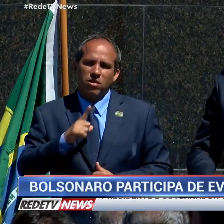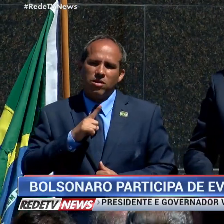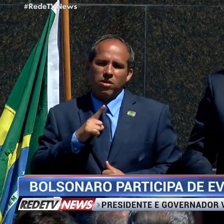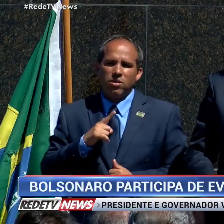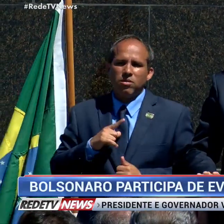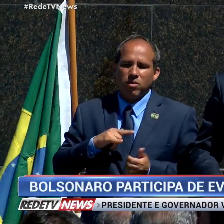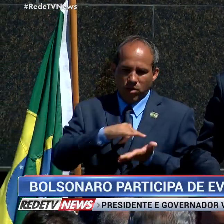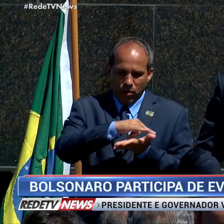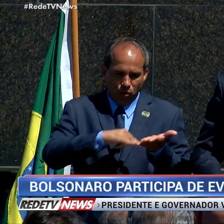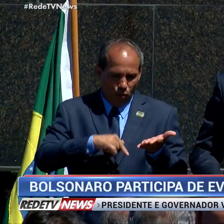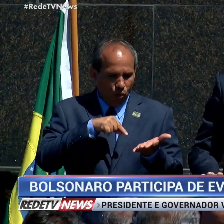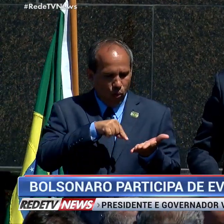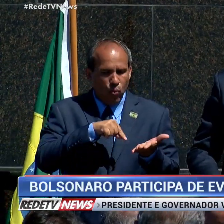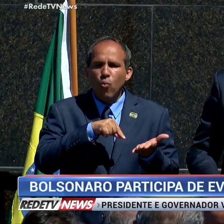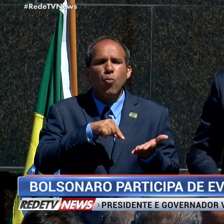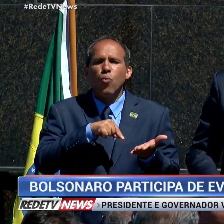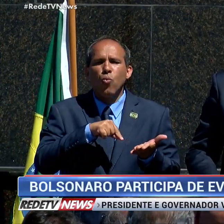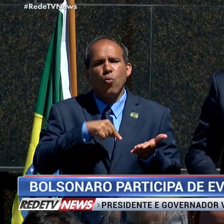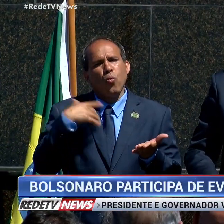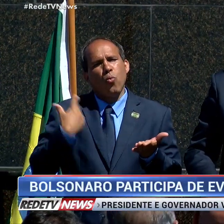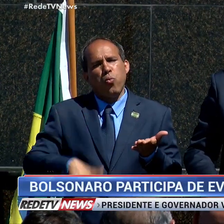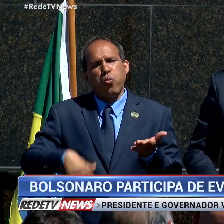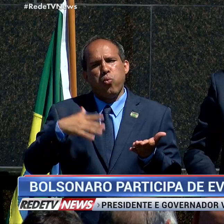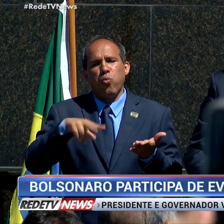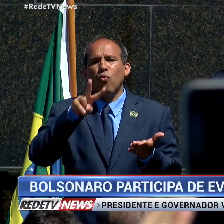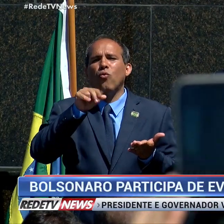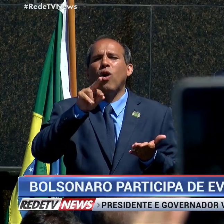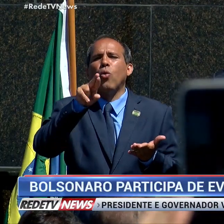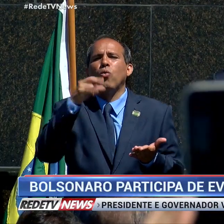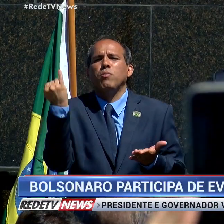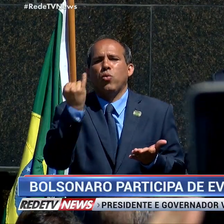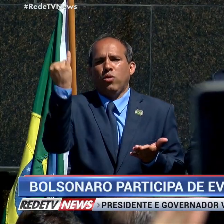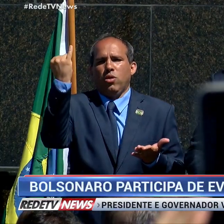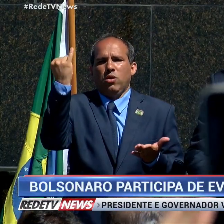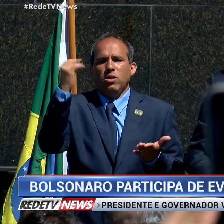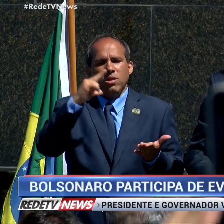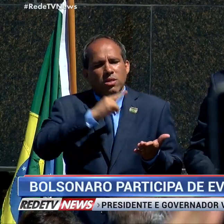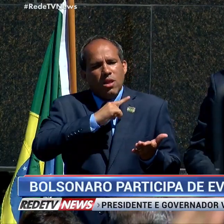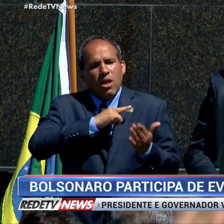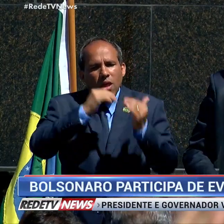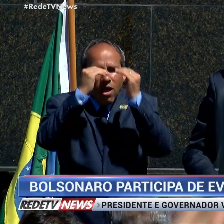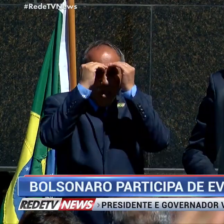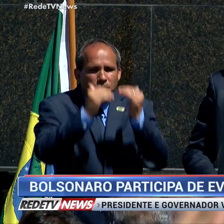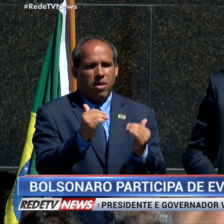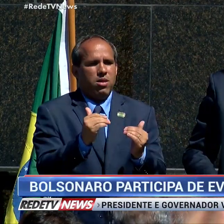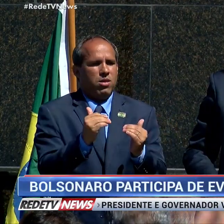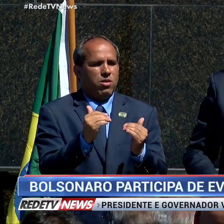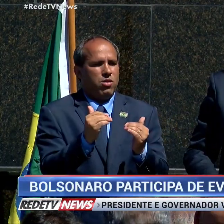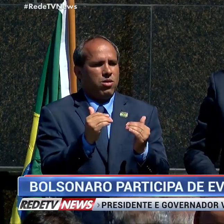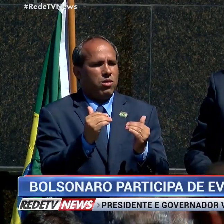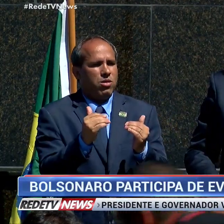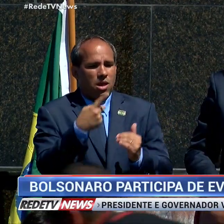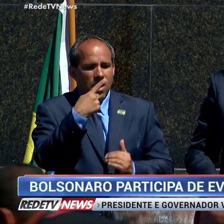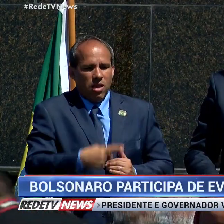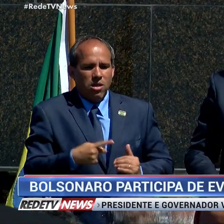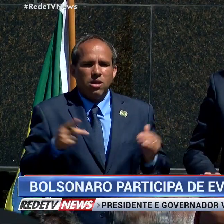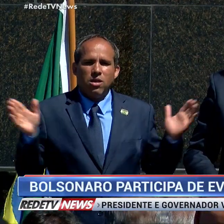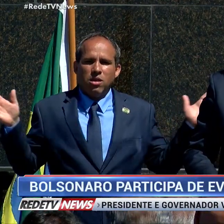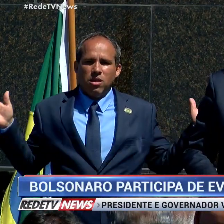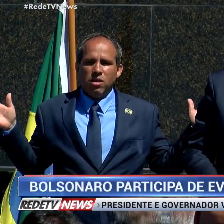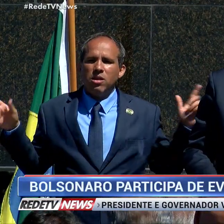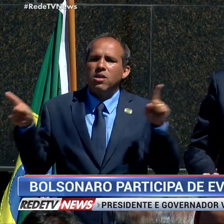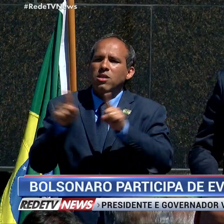protocolo, mas de grande simbolismo, de respeito a esse santuário e